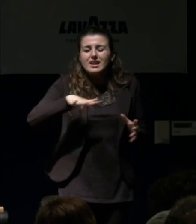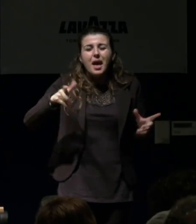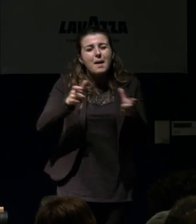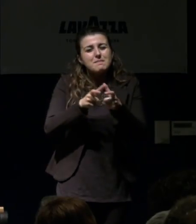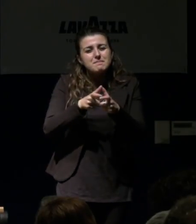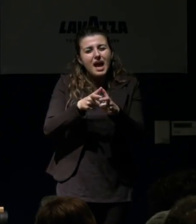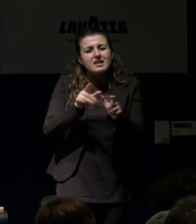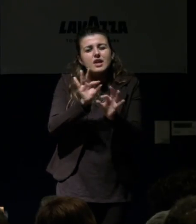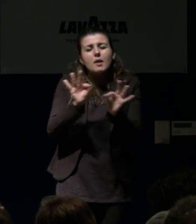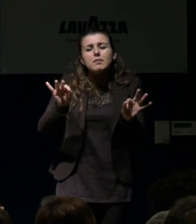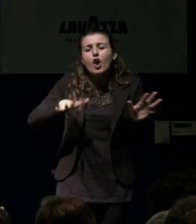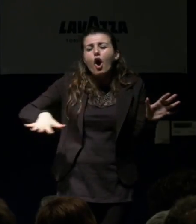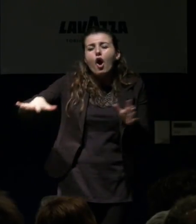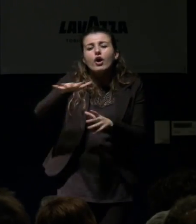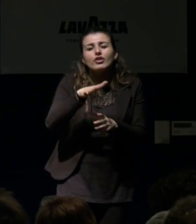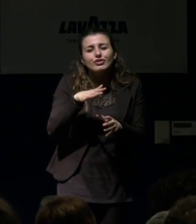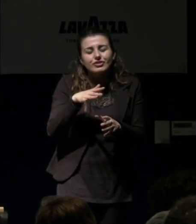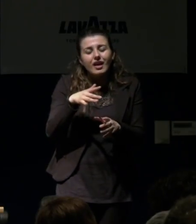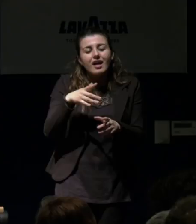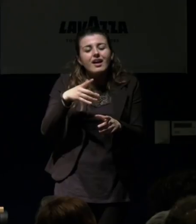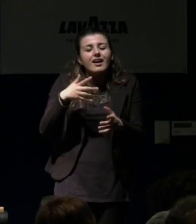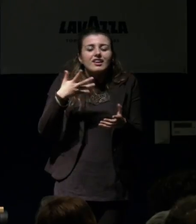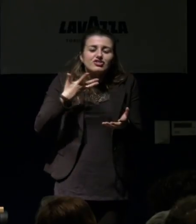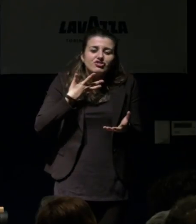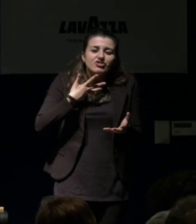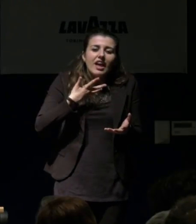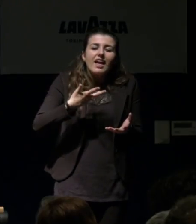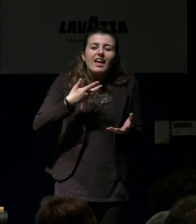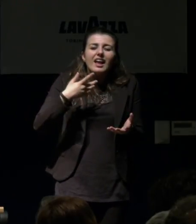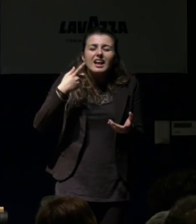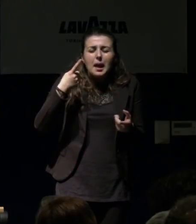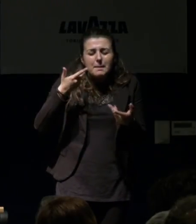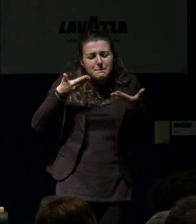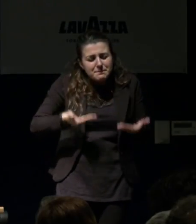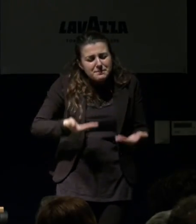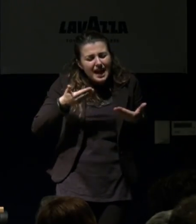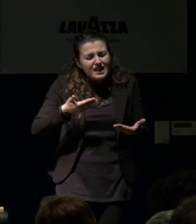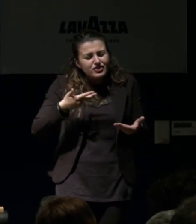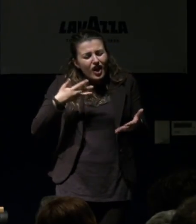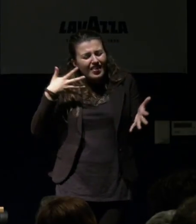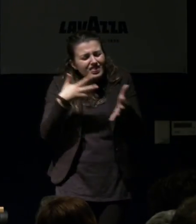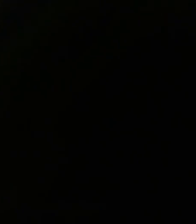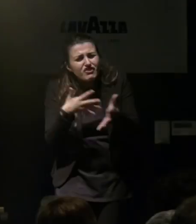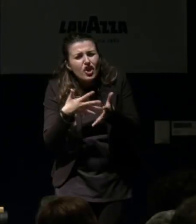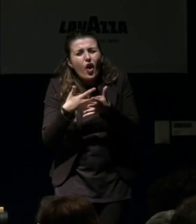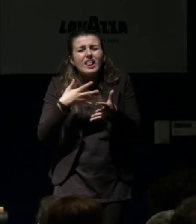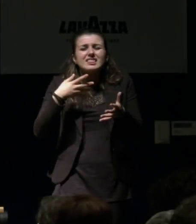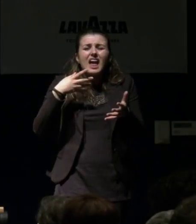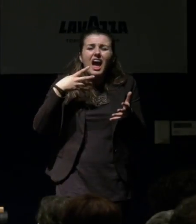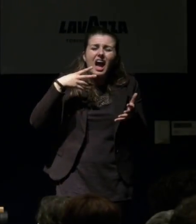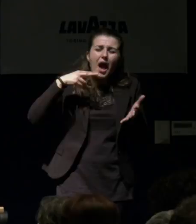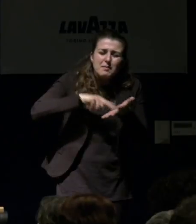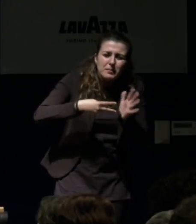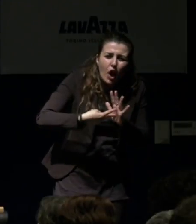e pronto a esplodere incoronata avverte la pressione dei torti senza trovare le parole per esprimerlo e